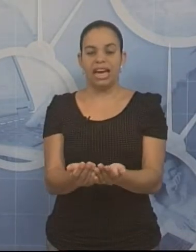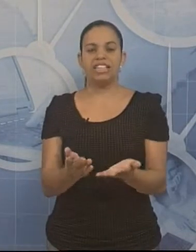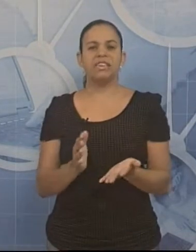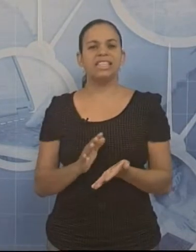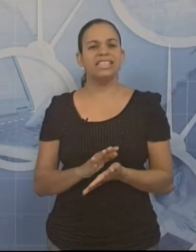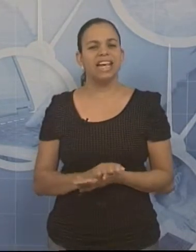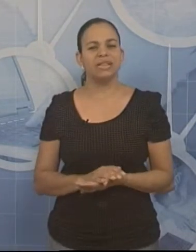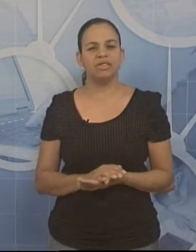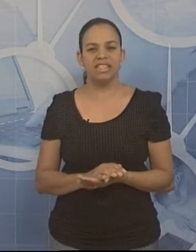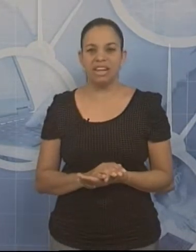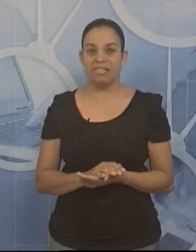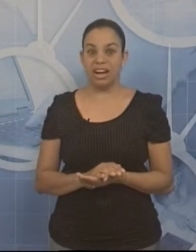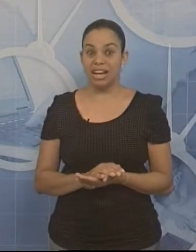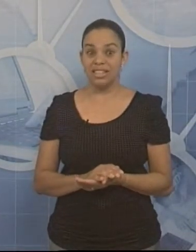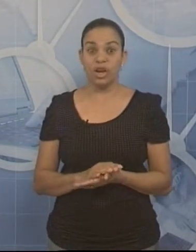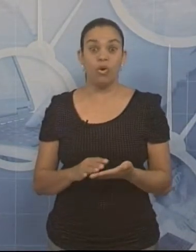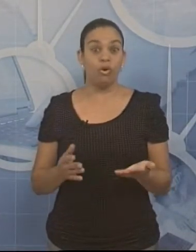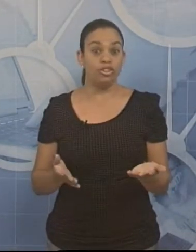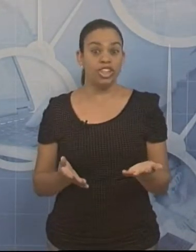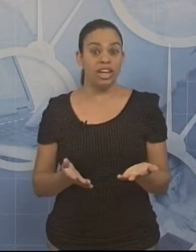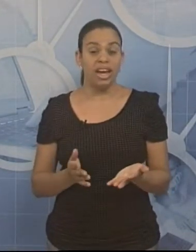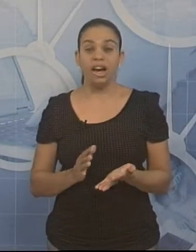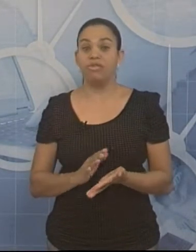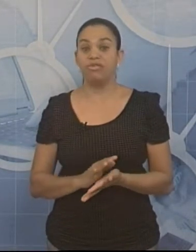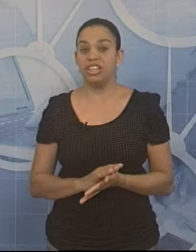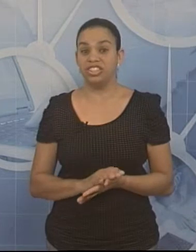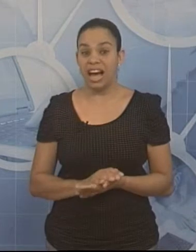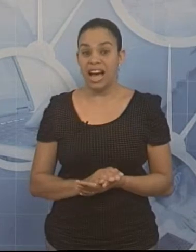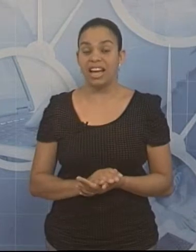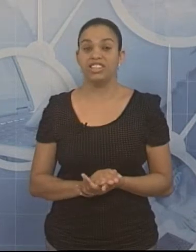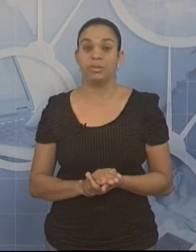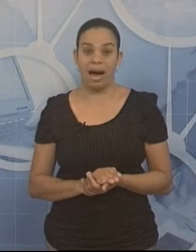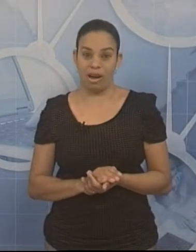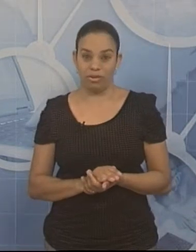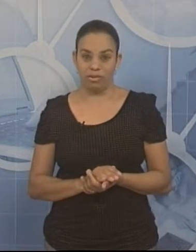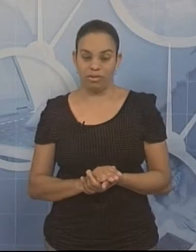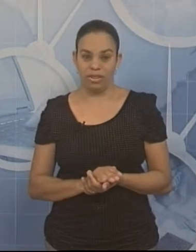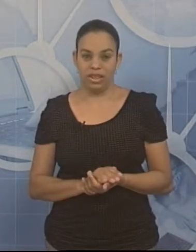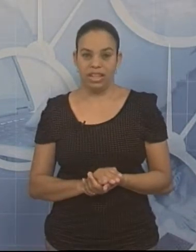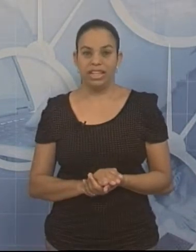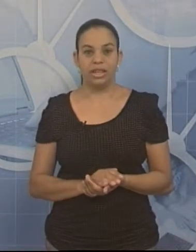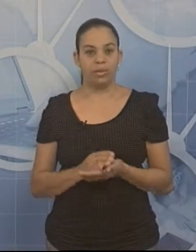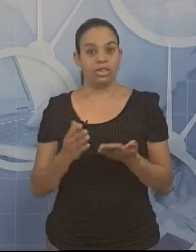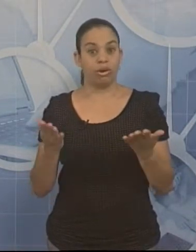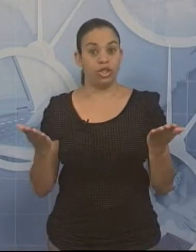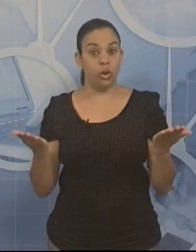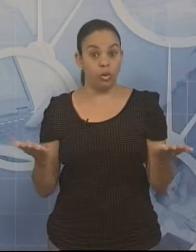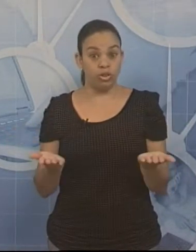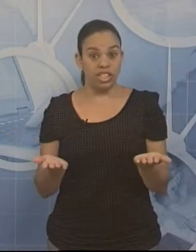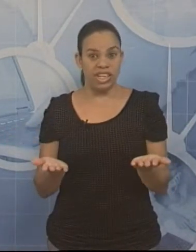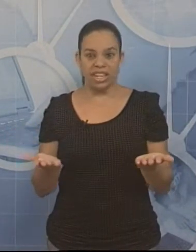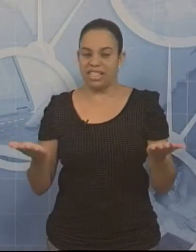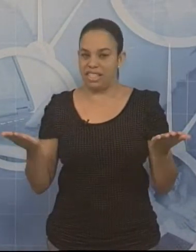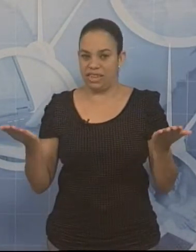E se nós quisermos fazer a frase hoje eu vou viajar de barco então sinal de hoje seria assim